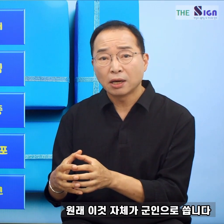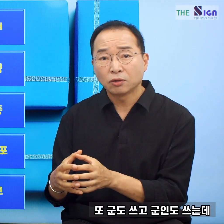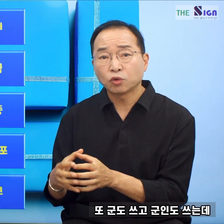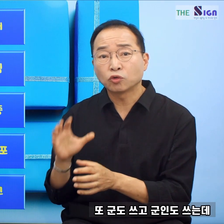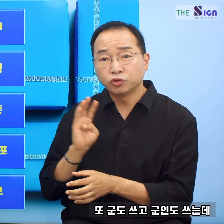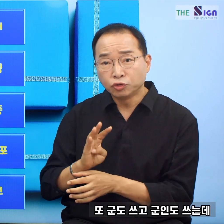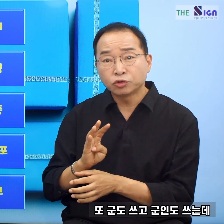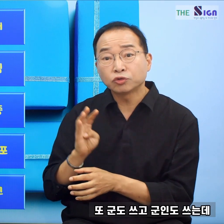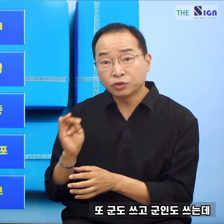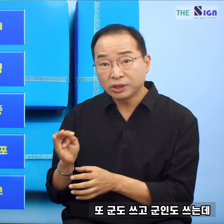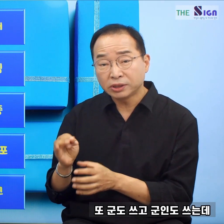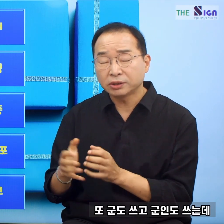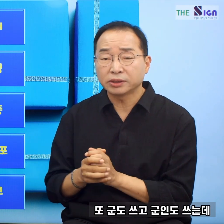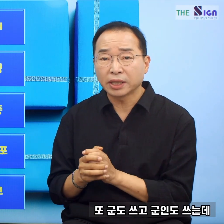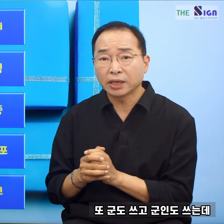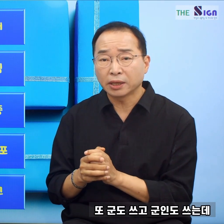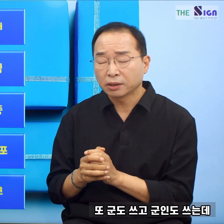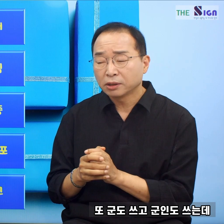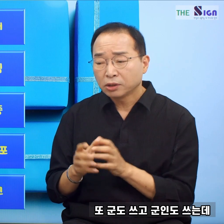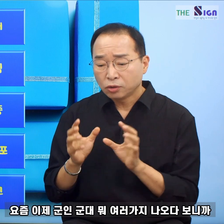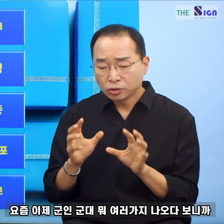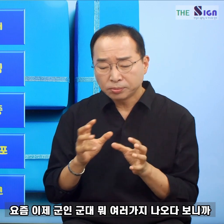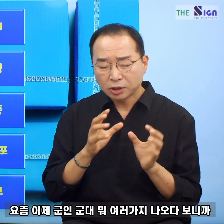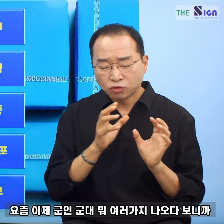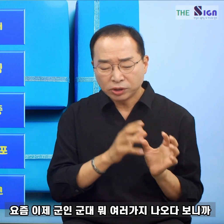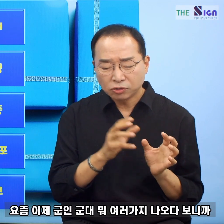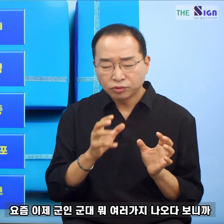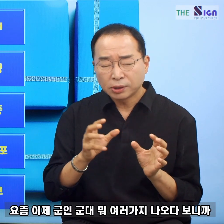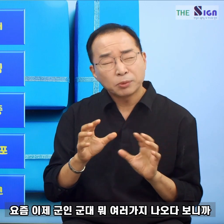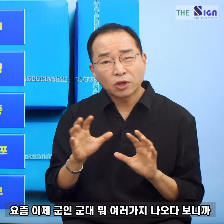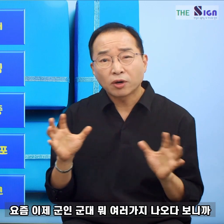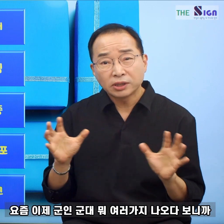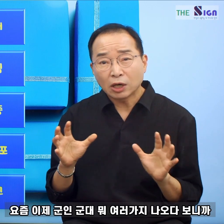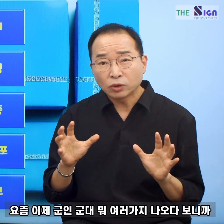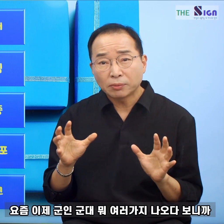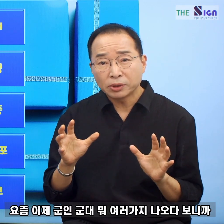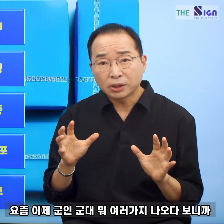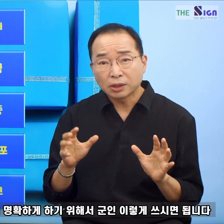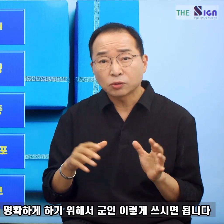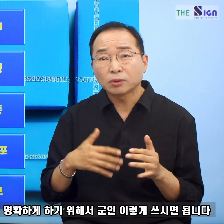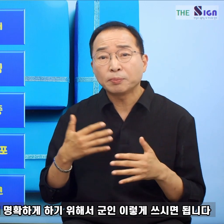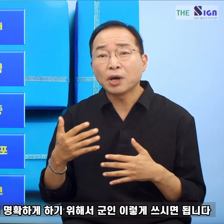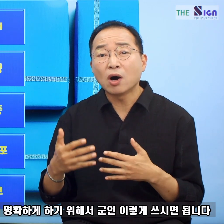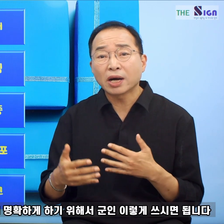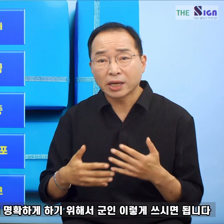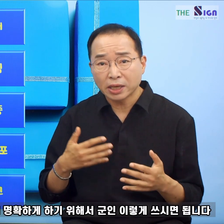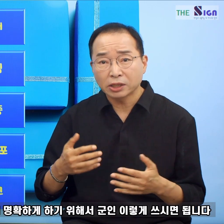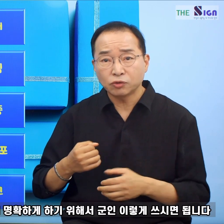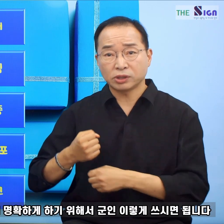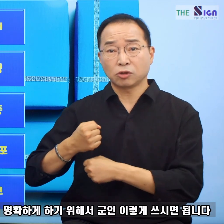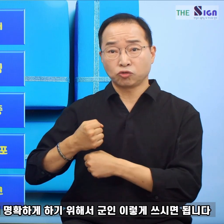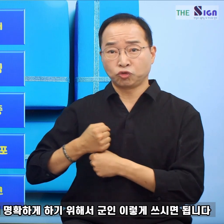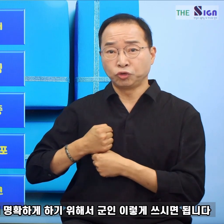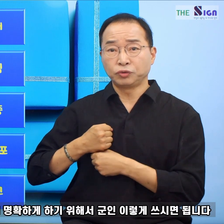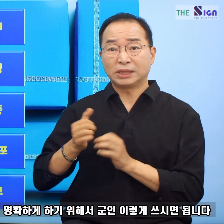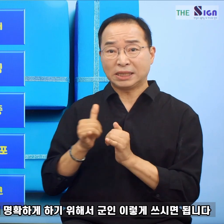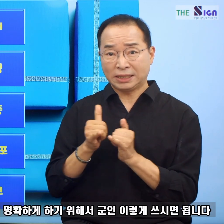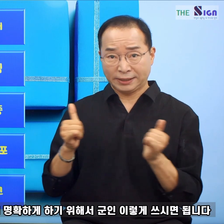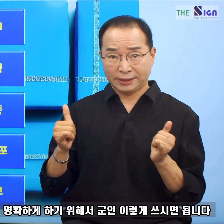또 군두수 군인 쓰는데 요즘 이제 군인, 군대 뭐 여러 가지 나오다 보니까 좀 더 명확하게 하기 위해서 군인